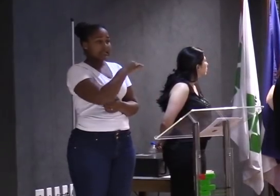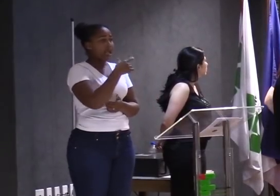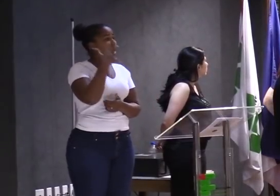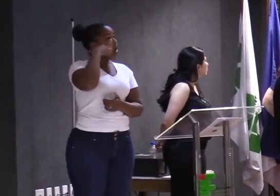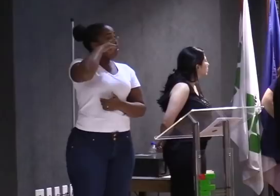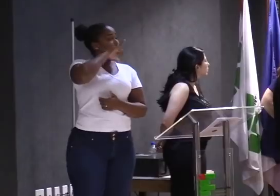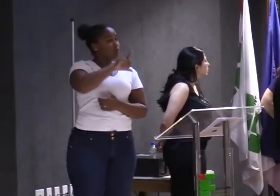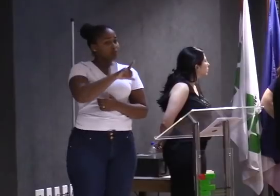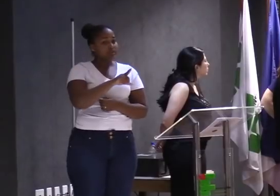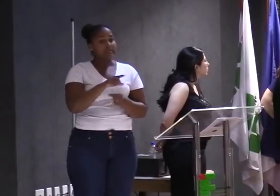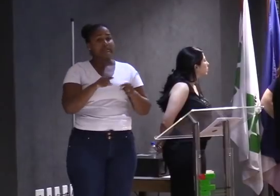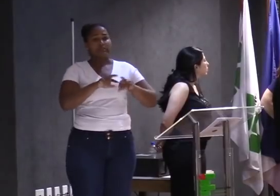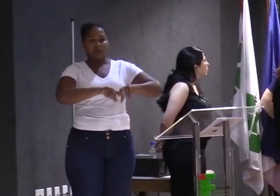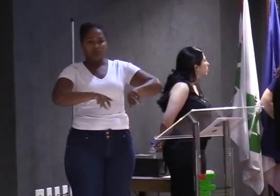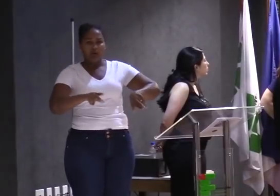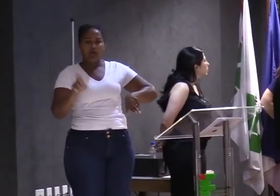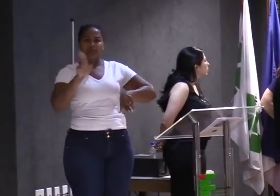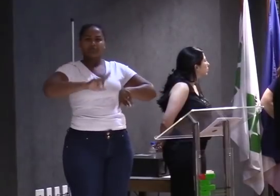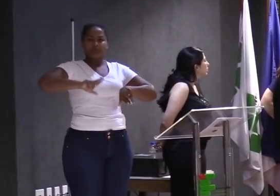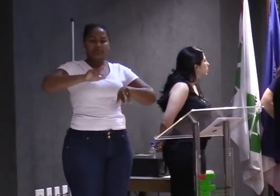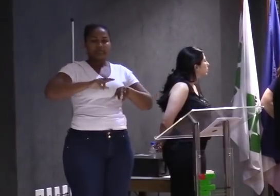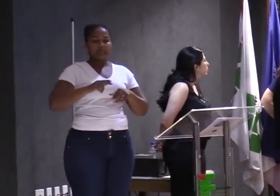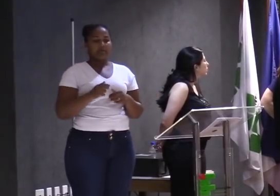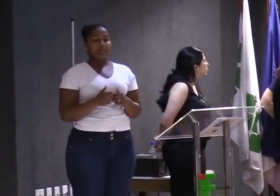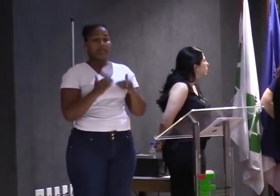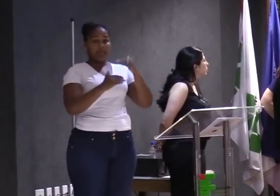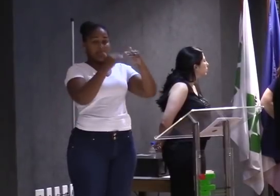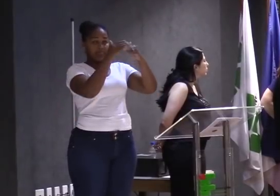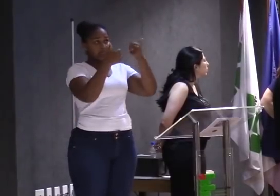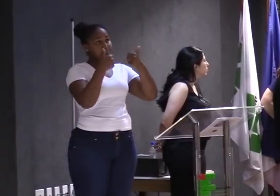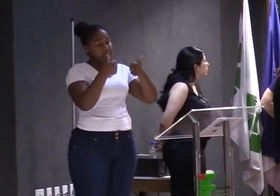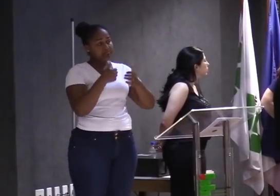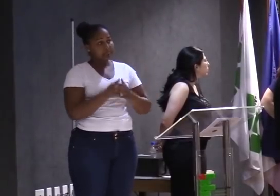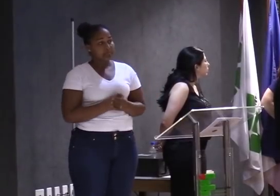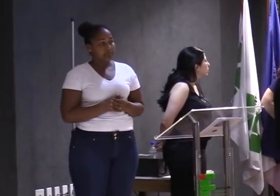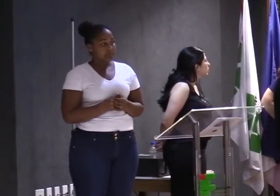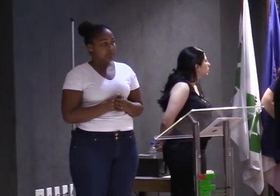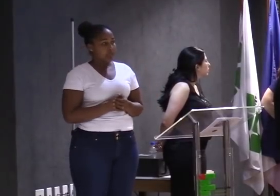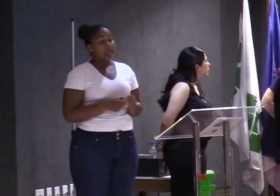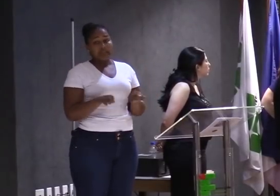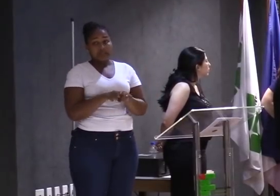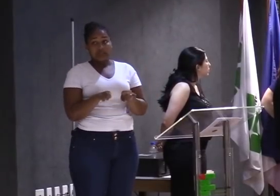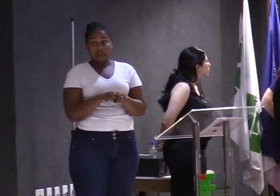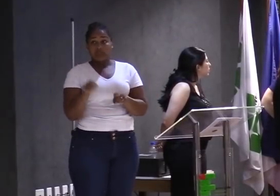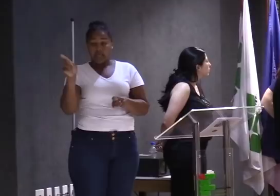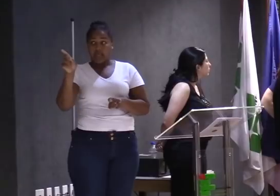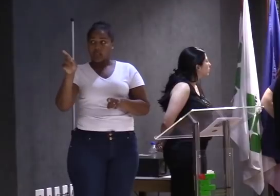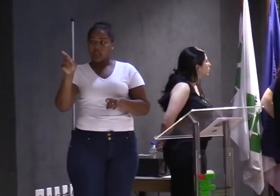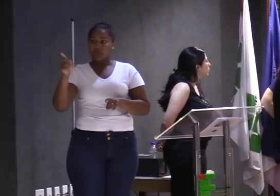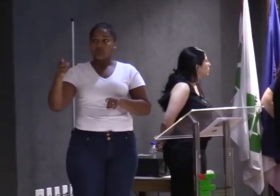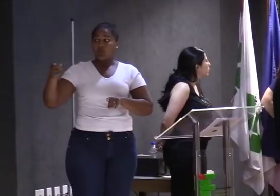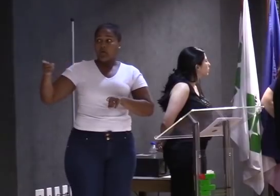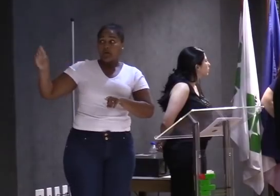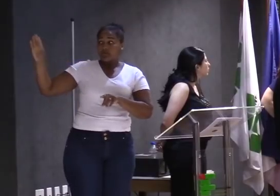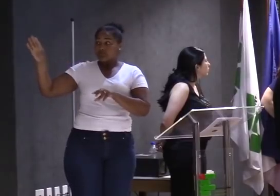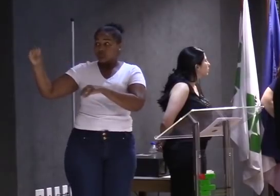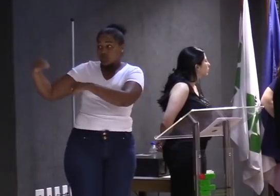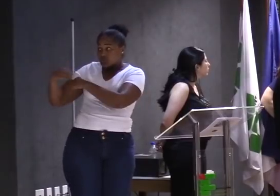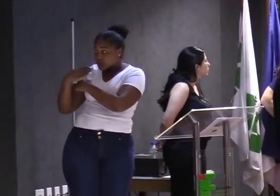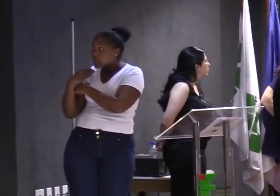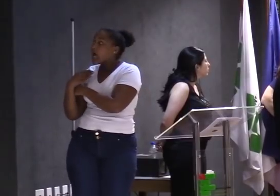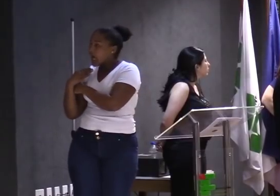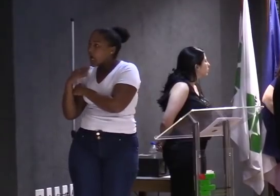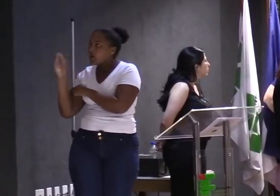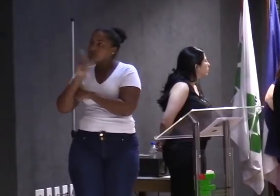a gente conseguiu contribuir, pequenas ações. Por exemplo, a gente estava implantando um curso de nível superior lá, de análise e